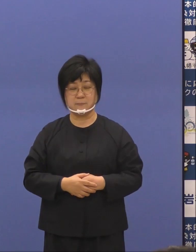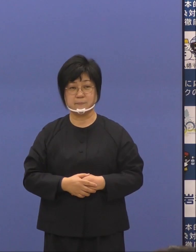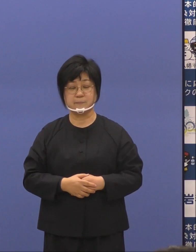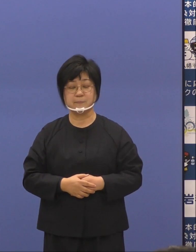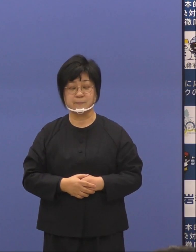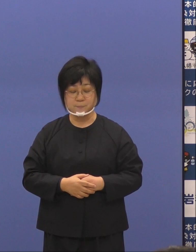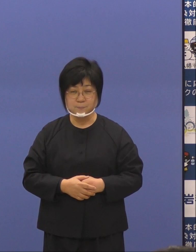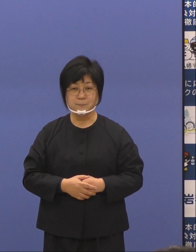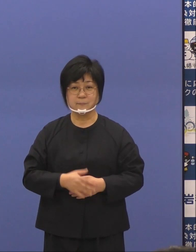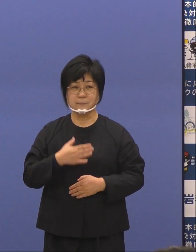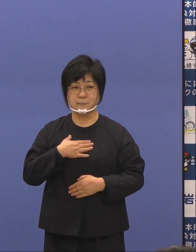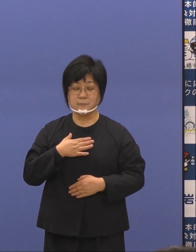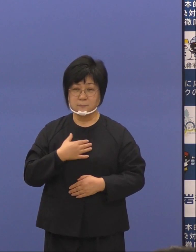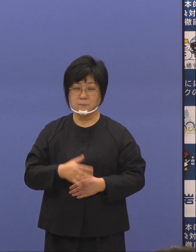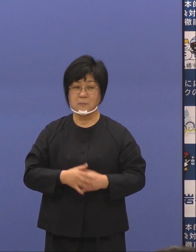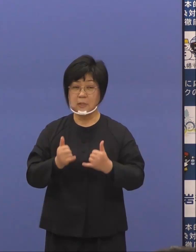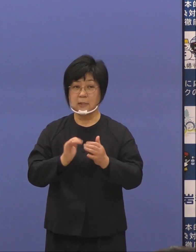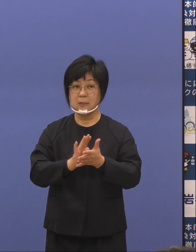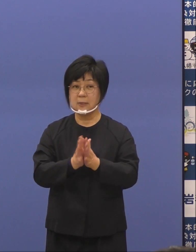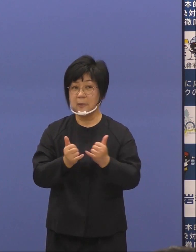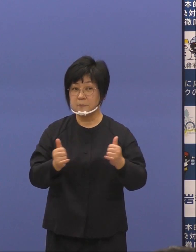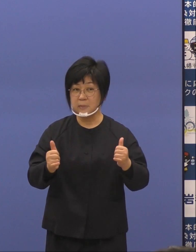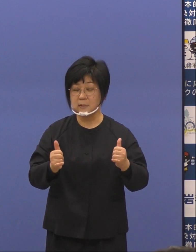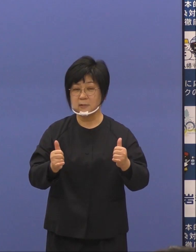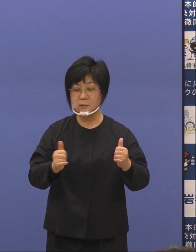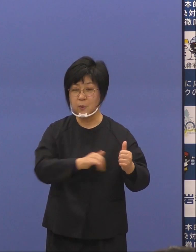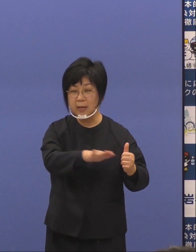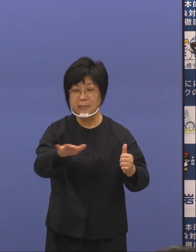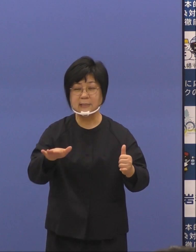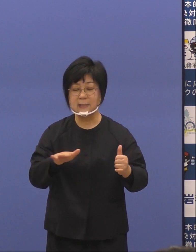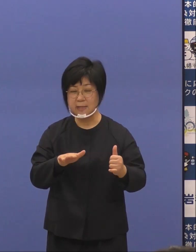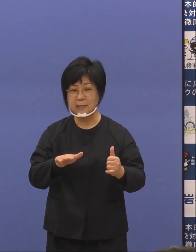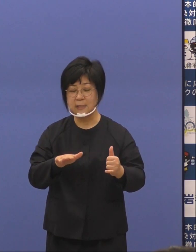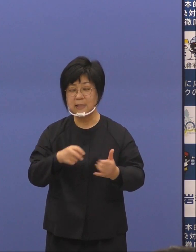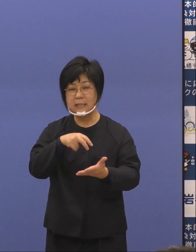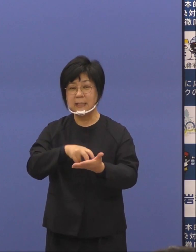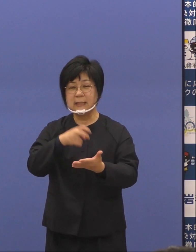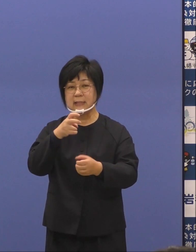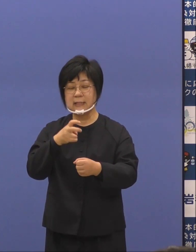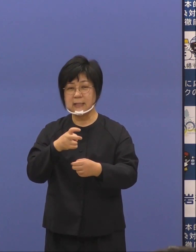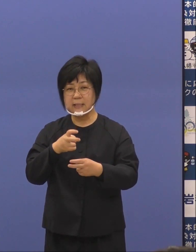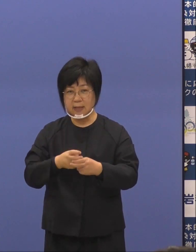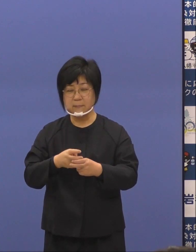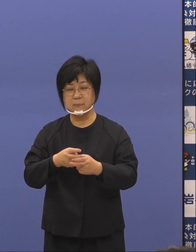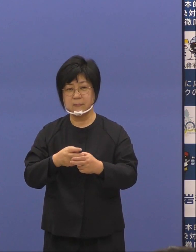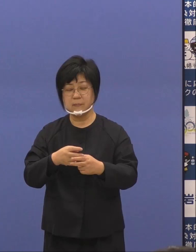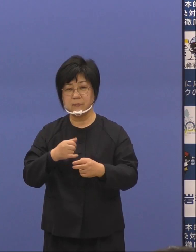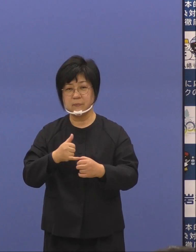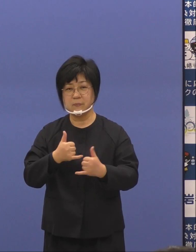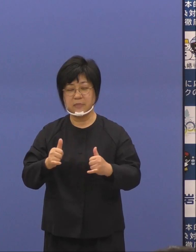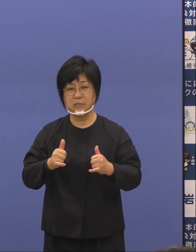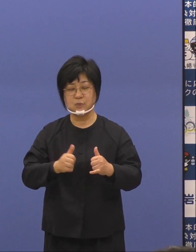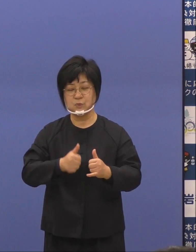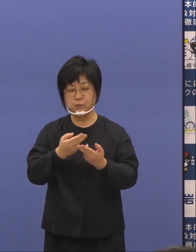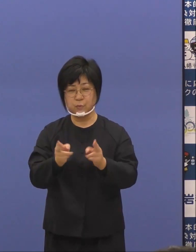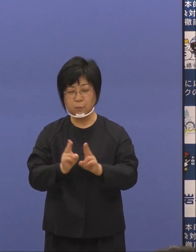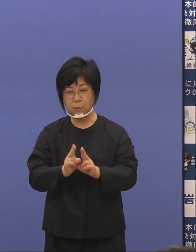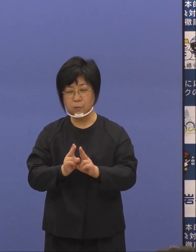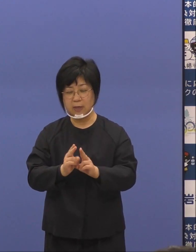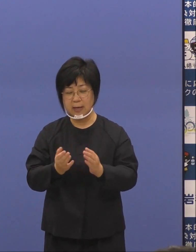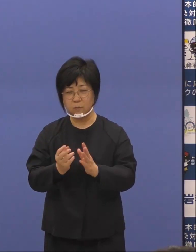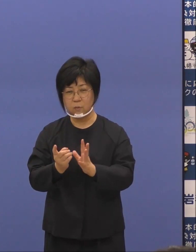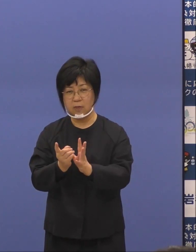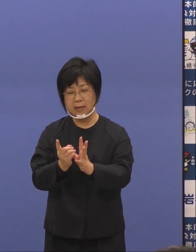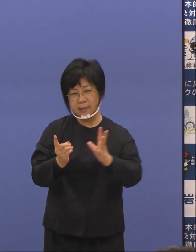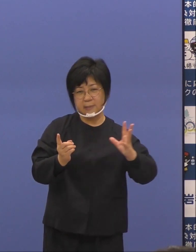県民の間で、立憲民主党離れっていうのが起きているのではないかと、思っているんですが、知事の見解いかがでし